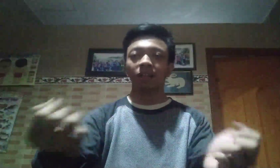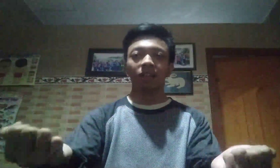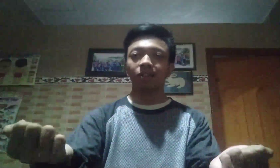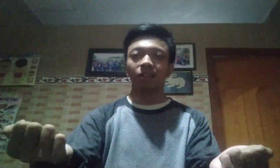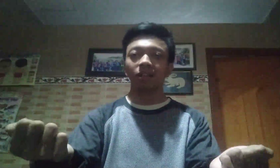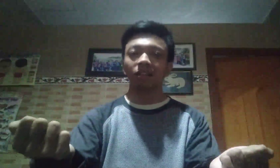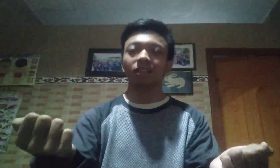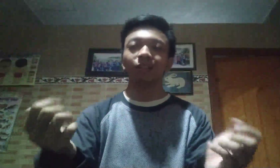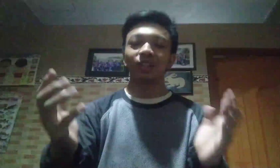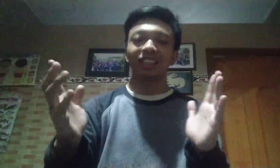ada di Indonesia